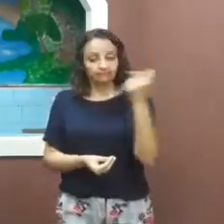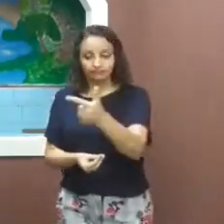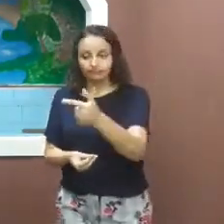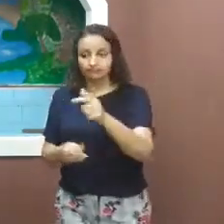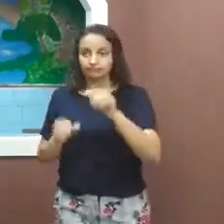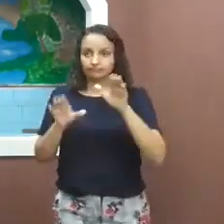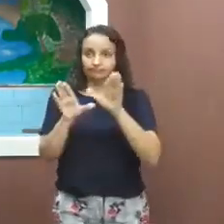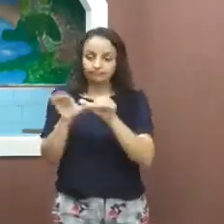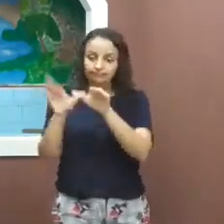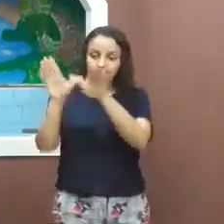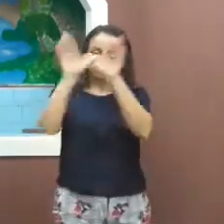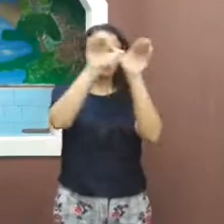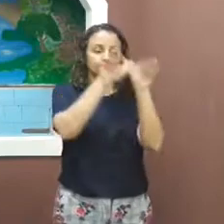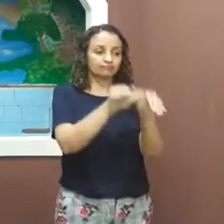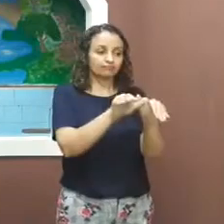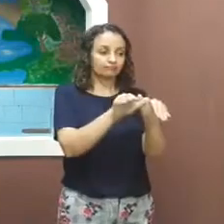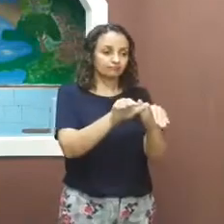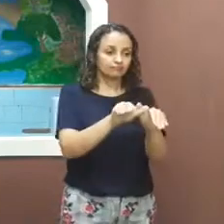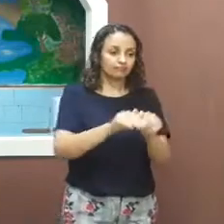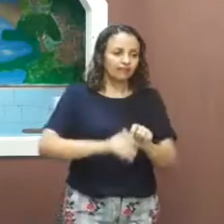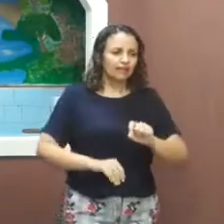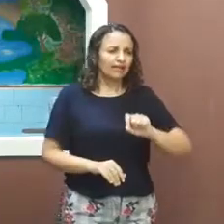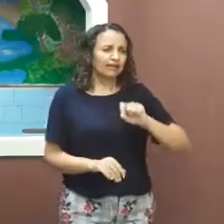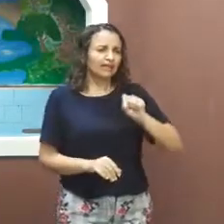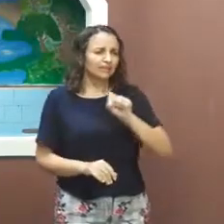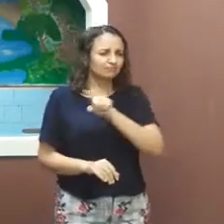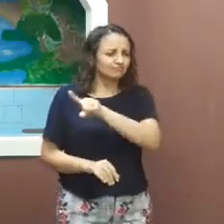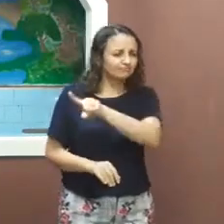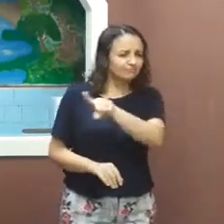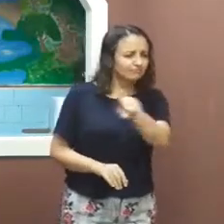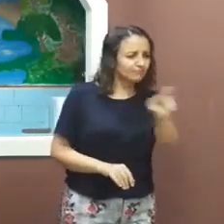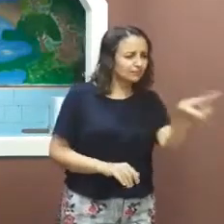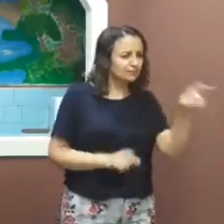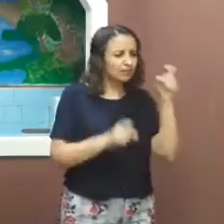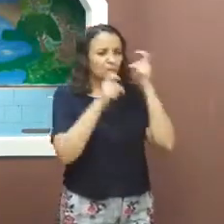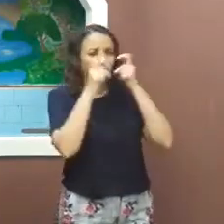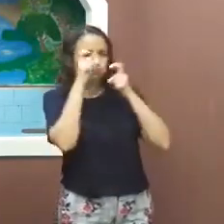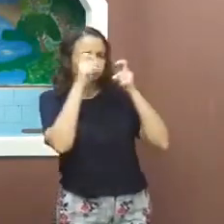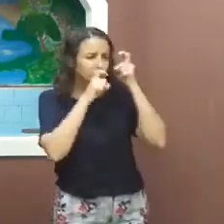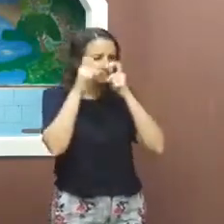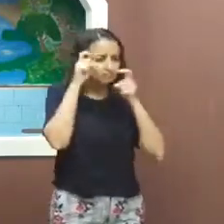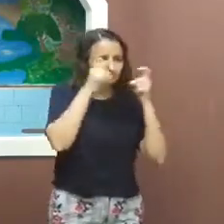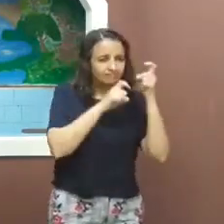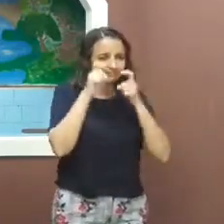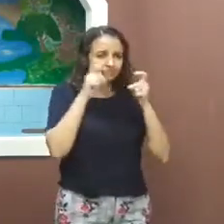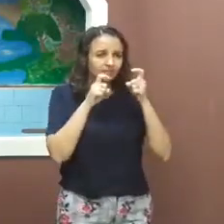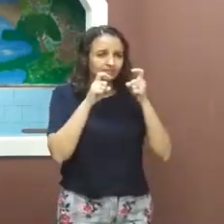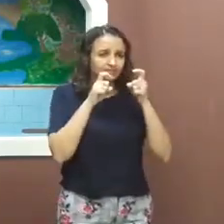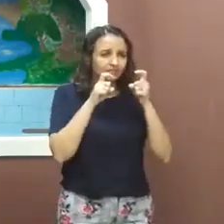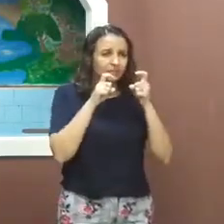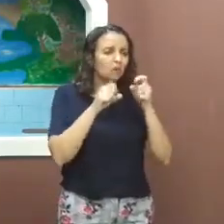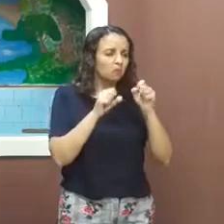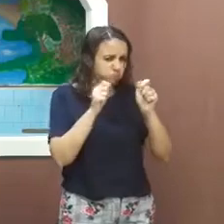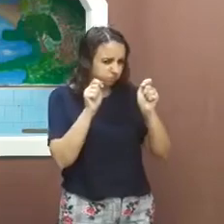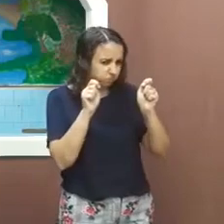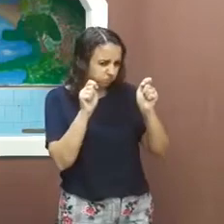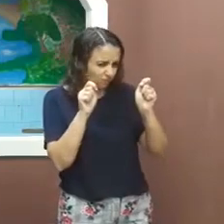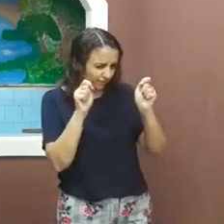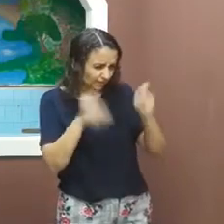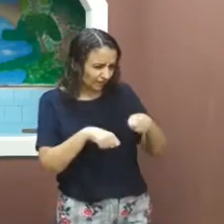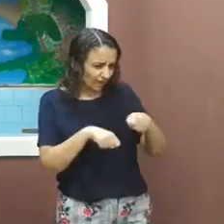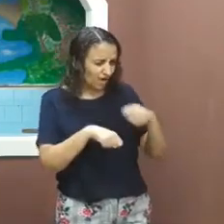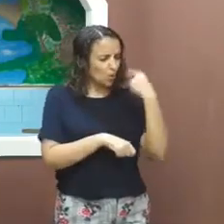de vocês, por mais que se preocupe, pode acrescentar uma hora